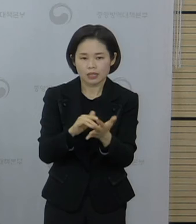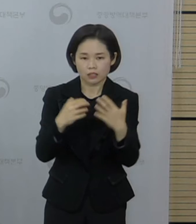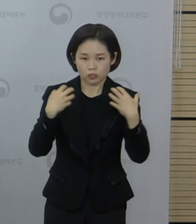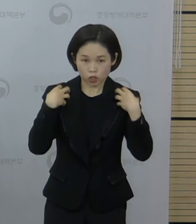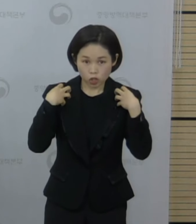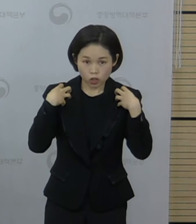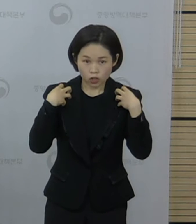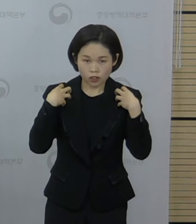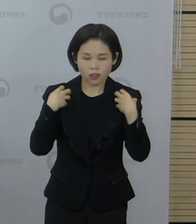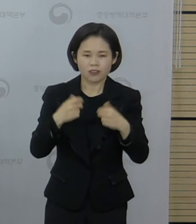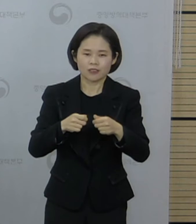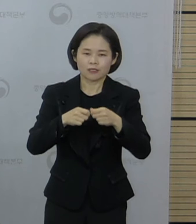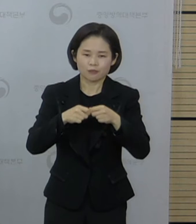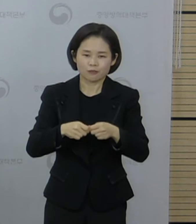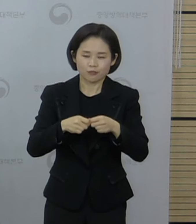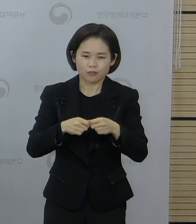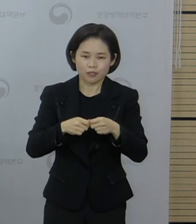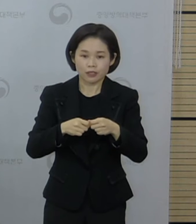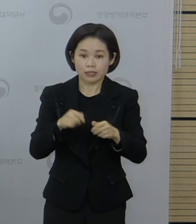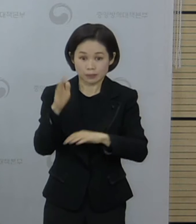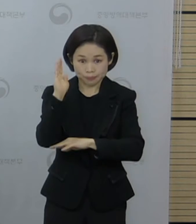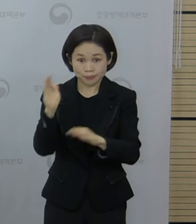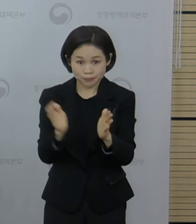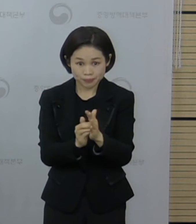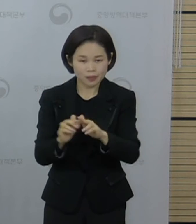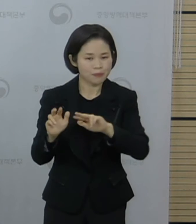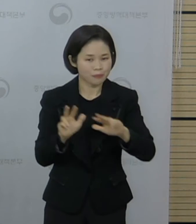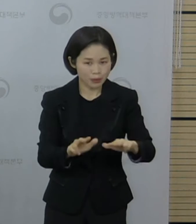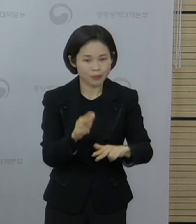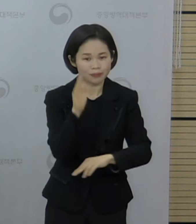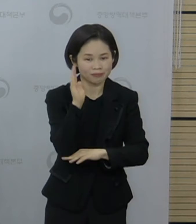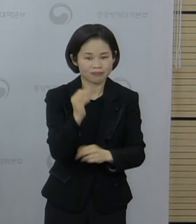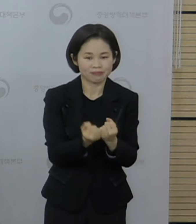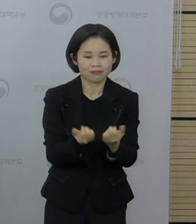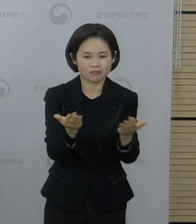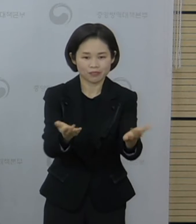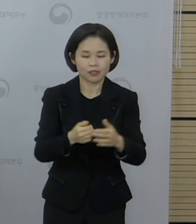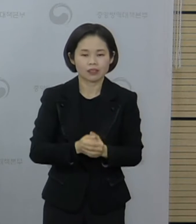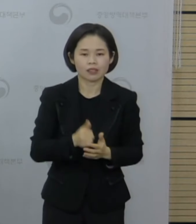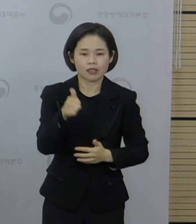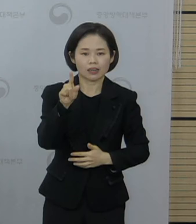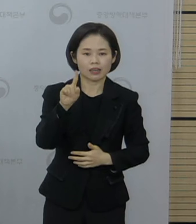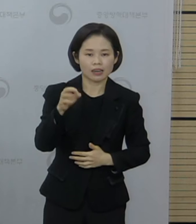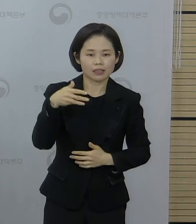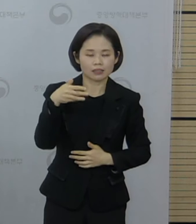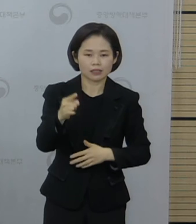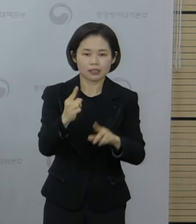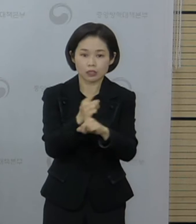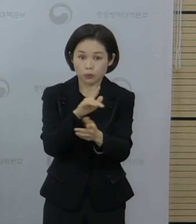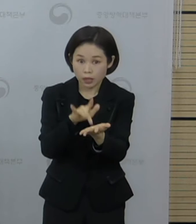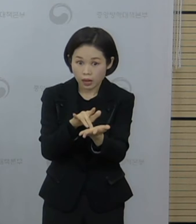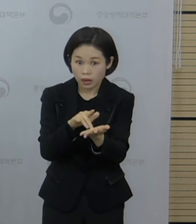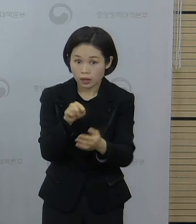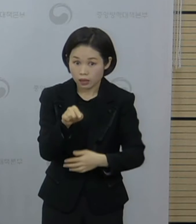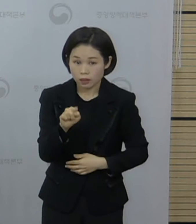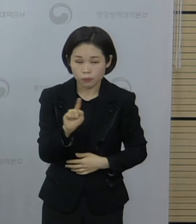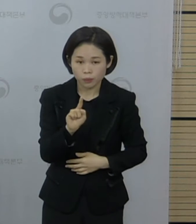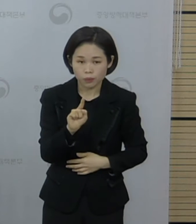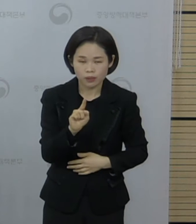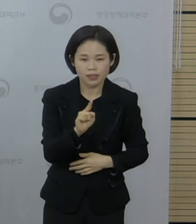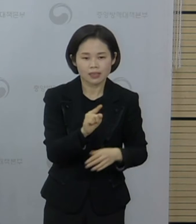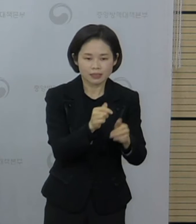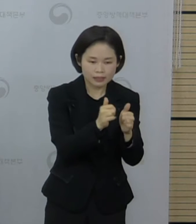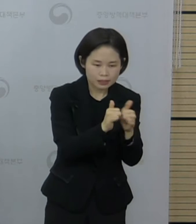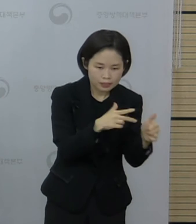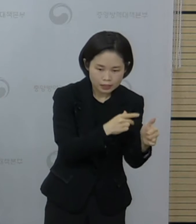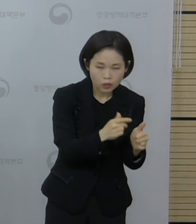별도로 자세히 바로 말씀드리겠습니다 또한 항체 치료제 와 관련해서 인상 시험 과는 별개로